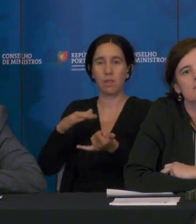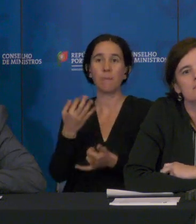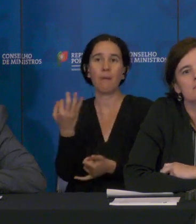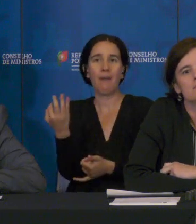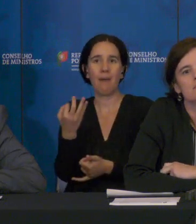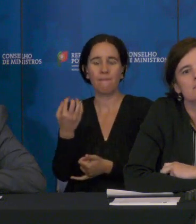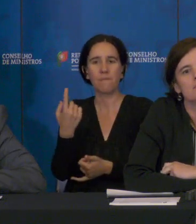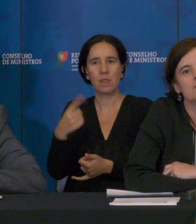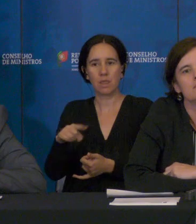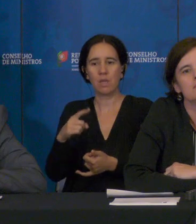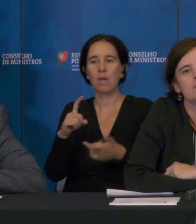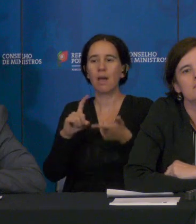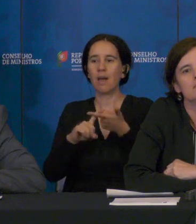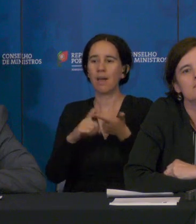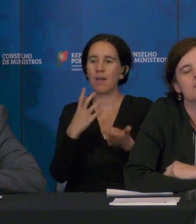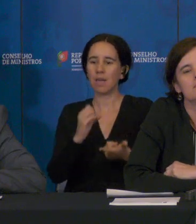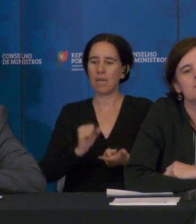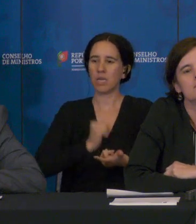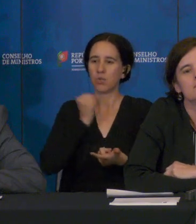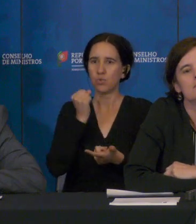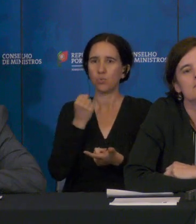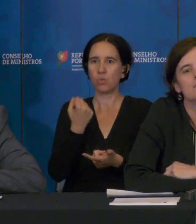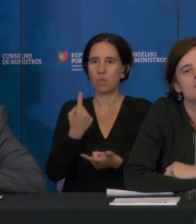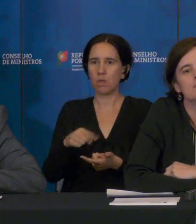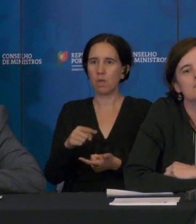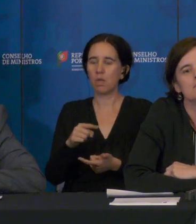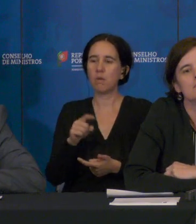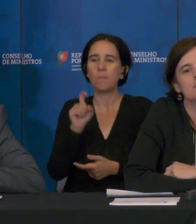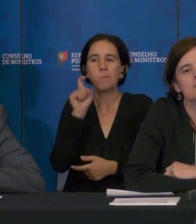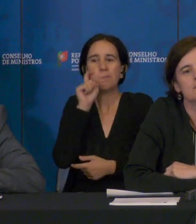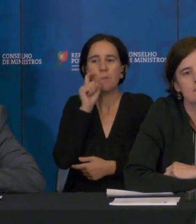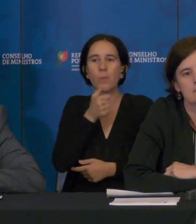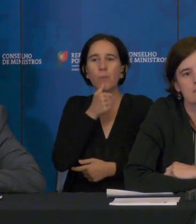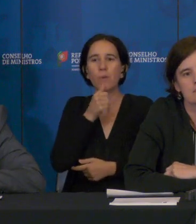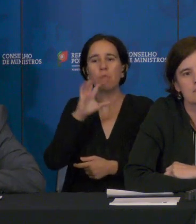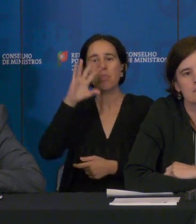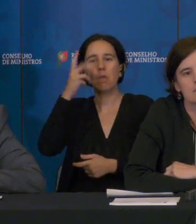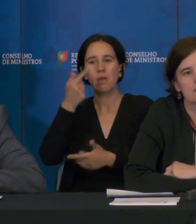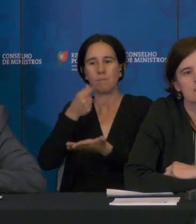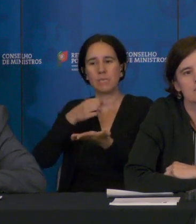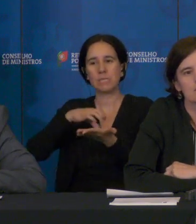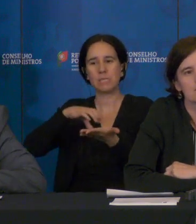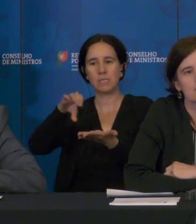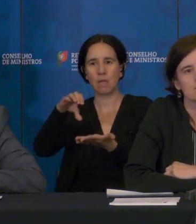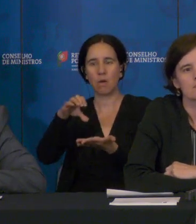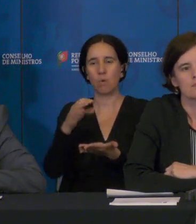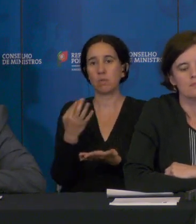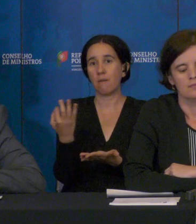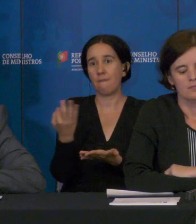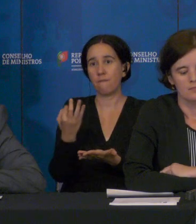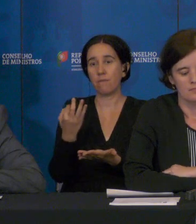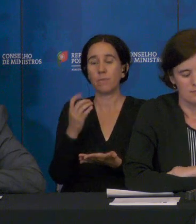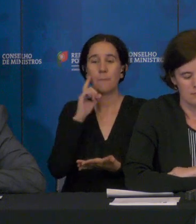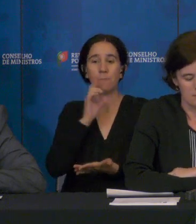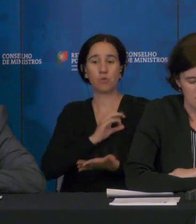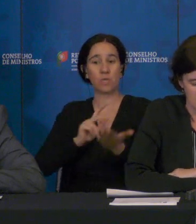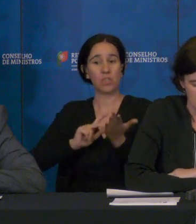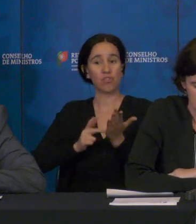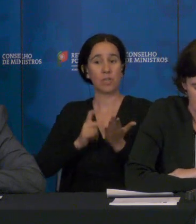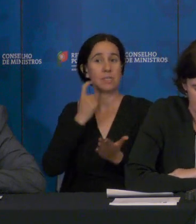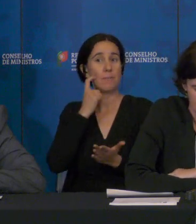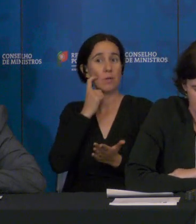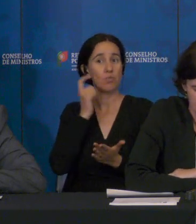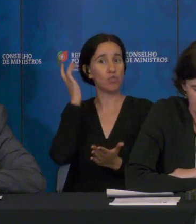um arresto para garantia de uma eventual indemnização que seja devida pela Sra. Engenheira Isabel dos Santos